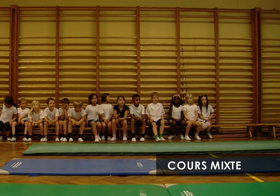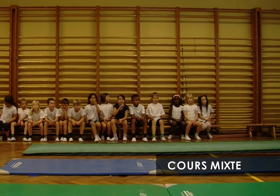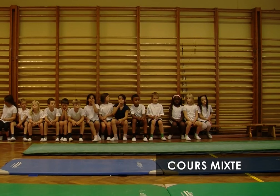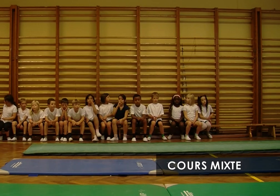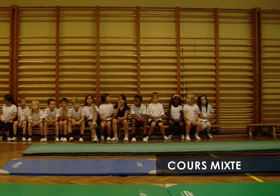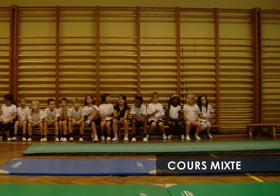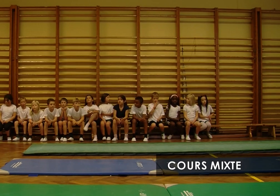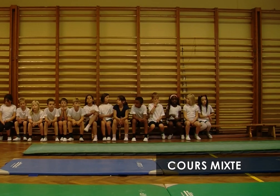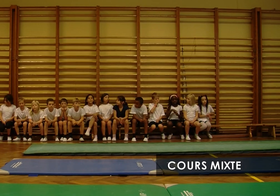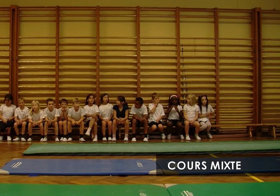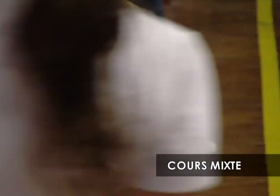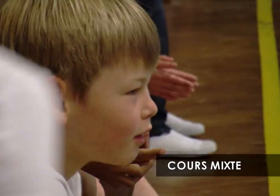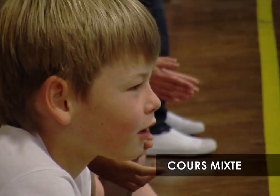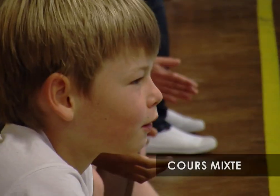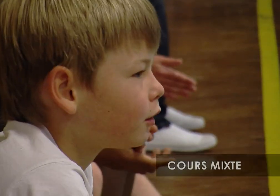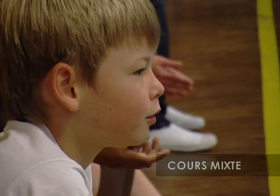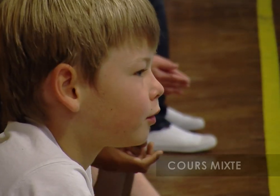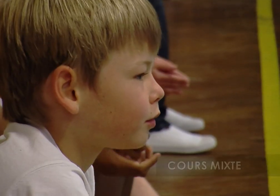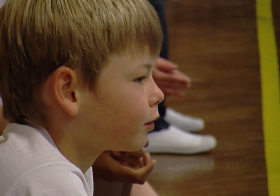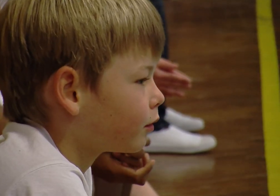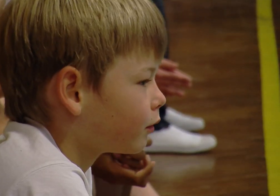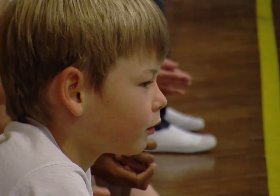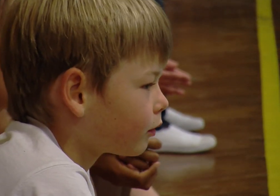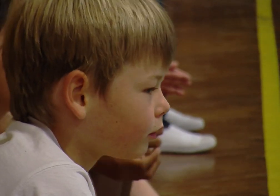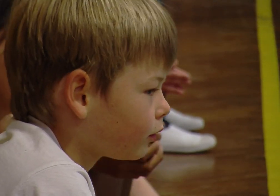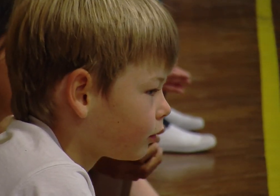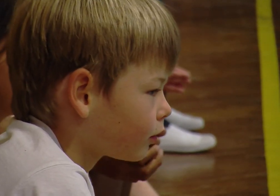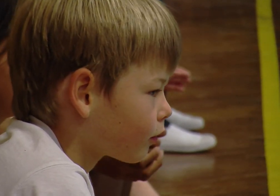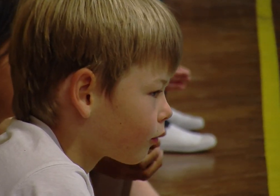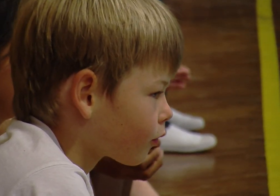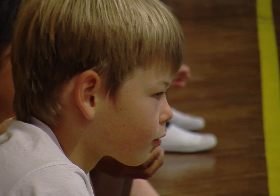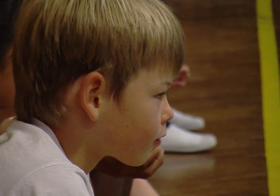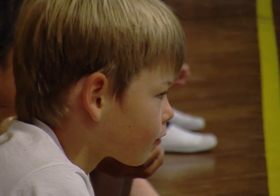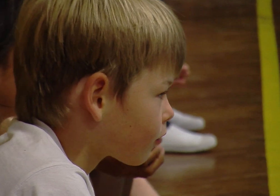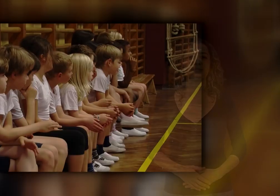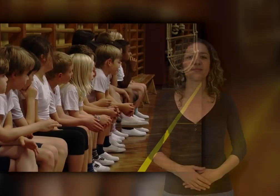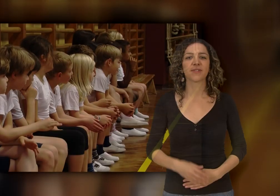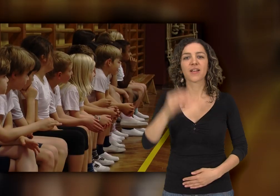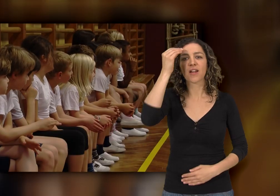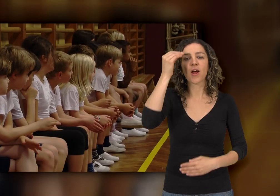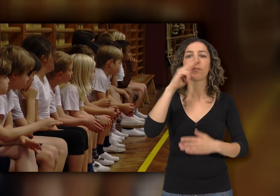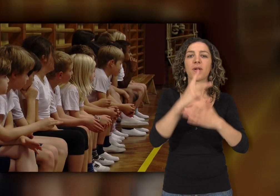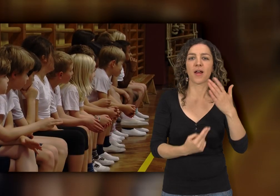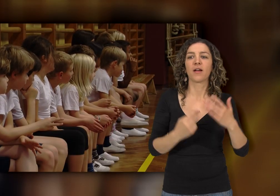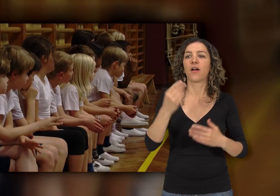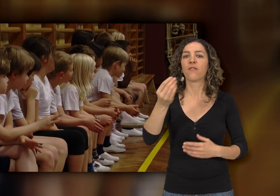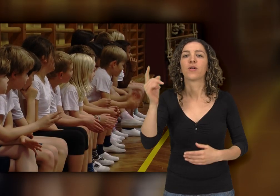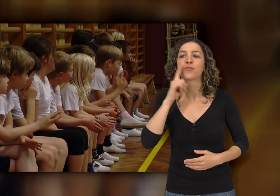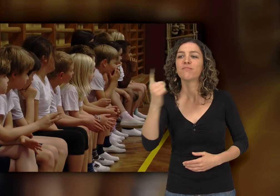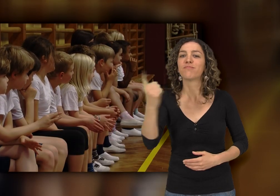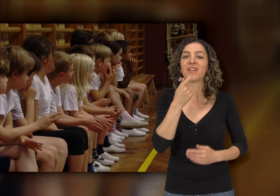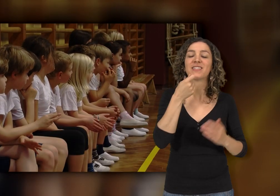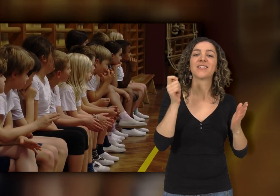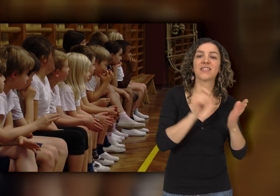Chaque enfant inscrit à Sainte-Marie développe un rapport bien personnel aux langues apprises et à ses limites auditives. Certains ont et gardent le français en langue